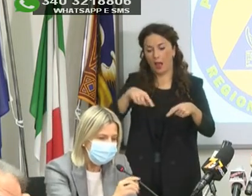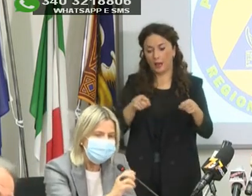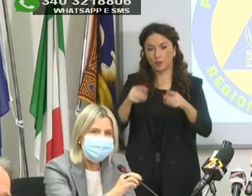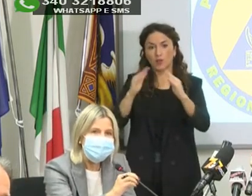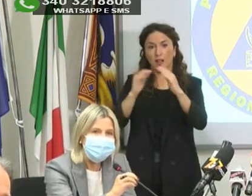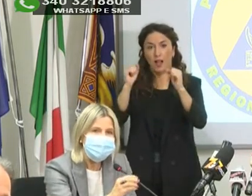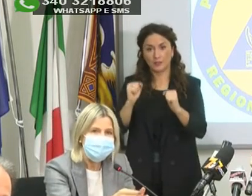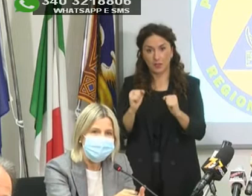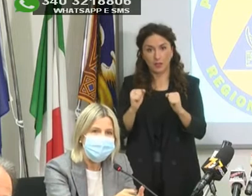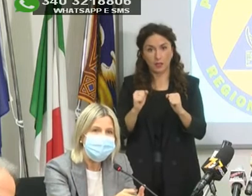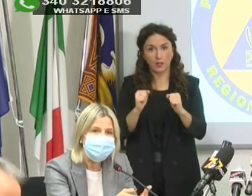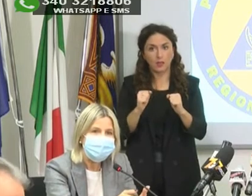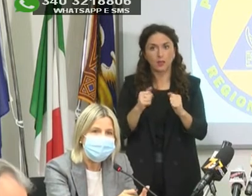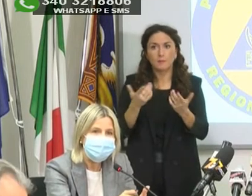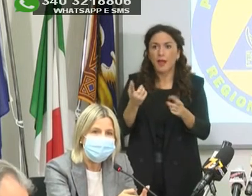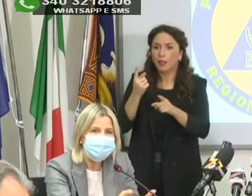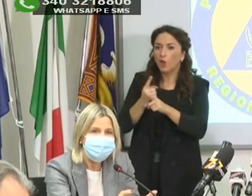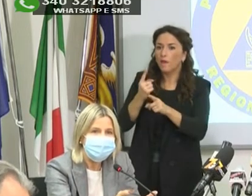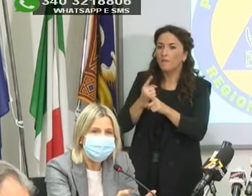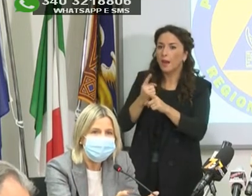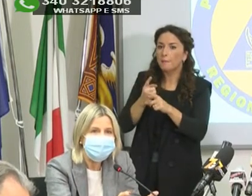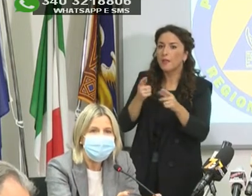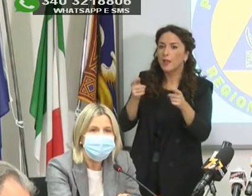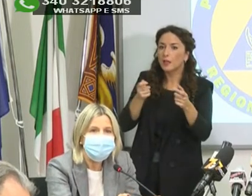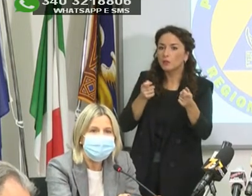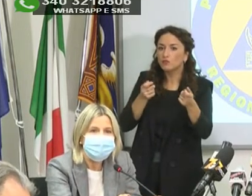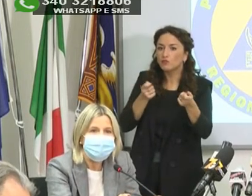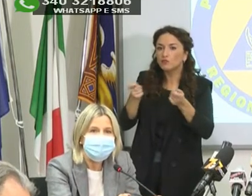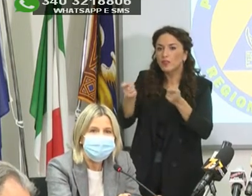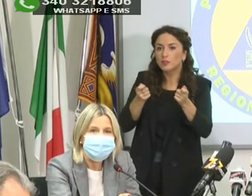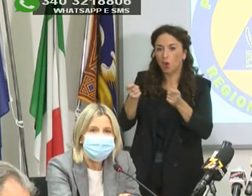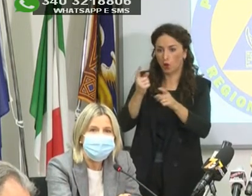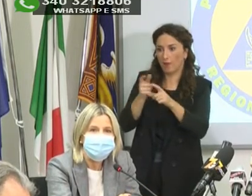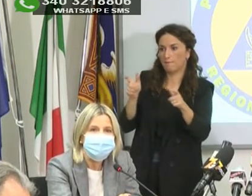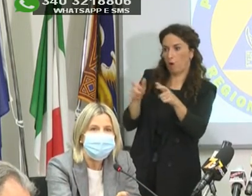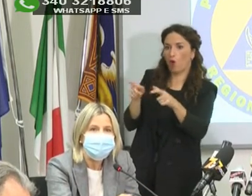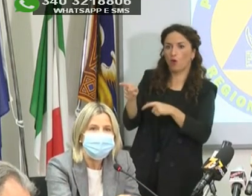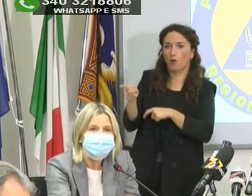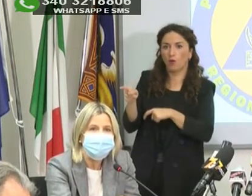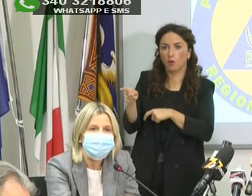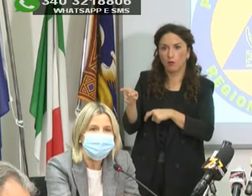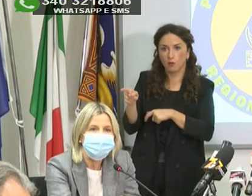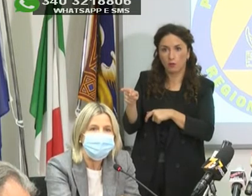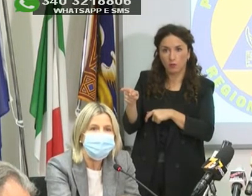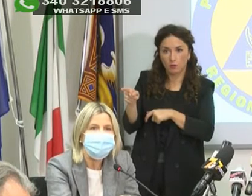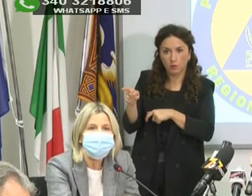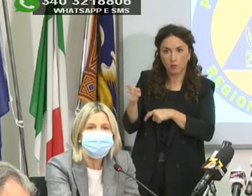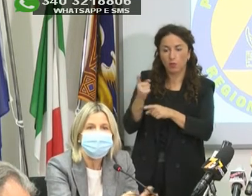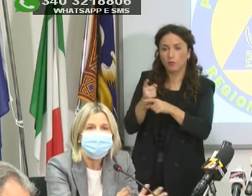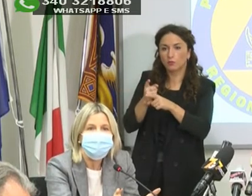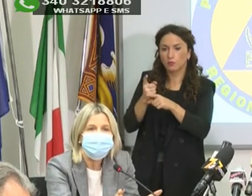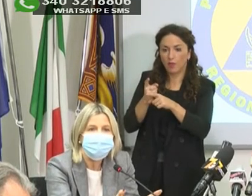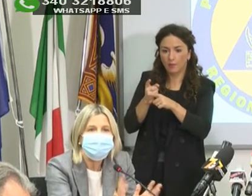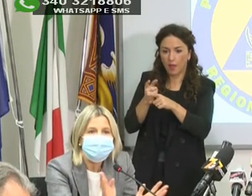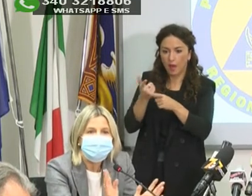momento. Sì, dove... ma dovrebbe essere la gestione che doveva bloccare, cioè nel senso con il proprio medico di lavoro. Guardi, con